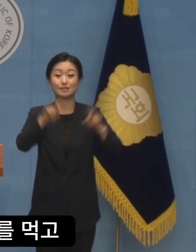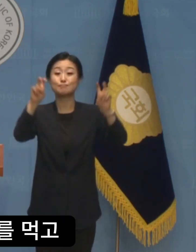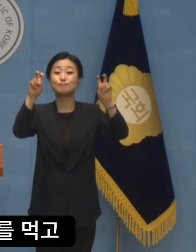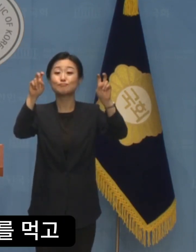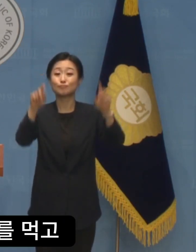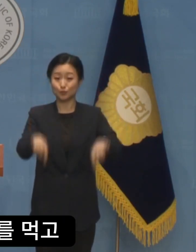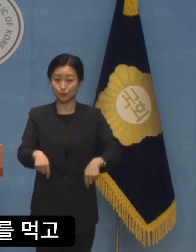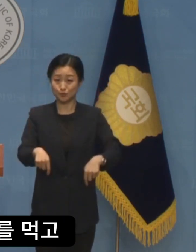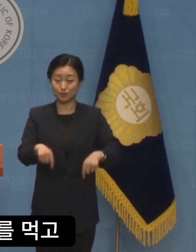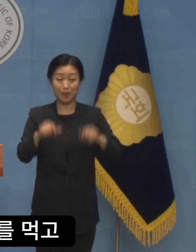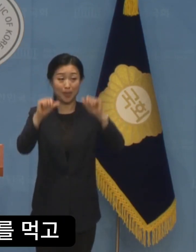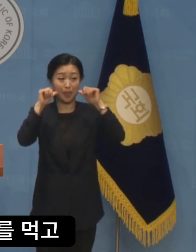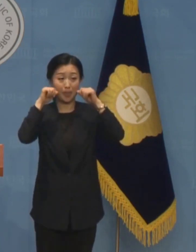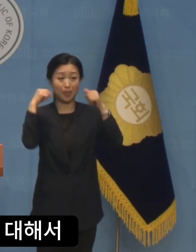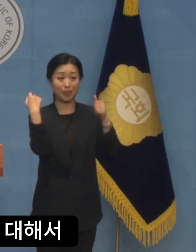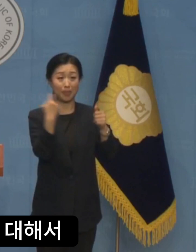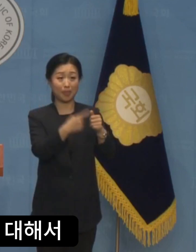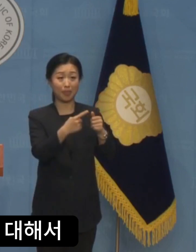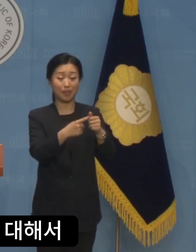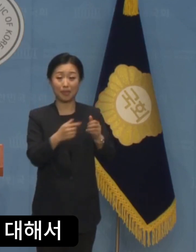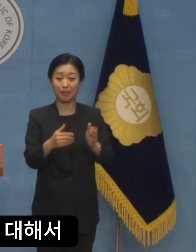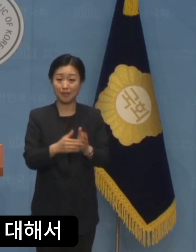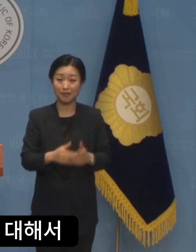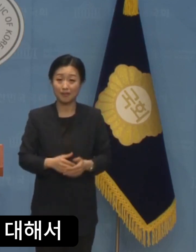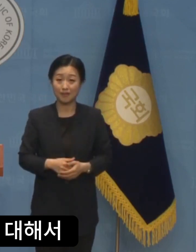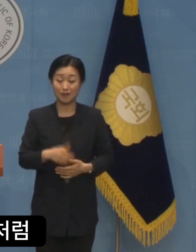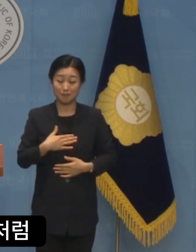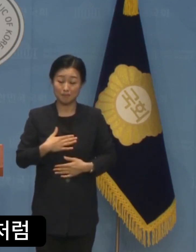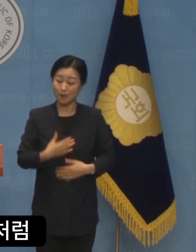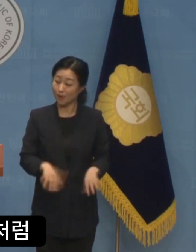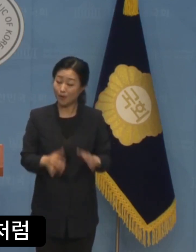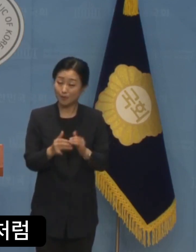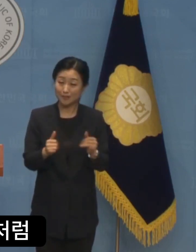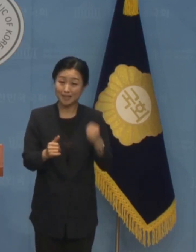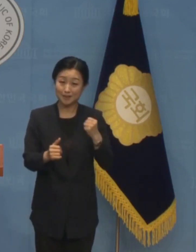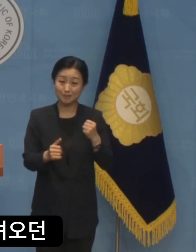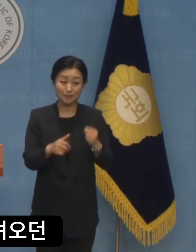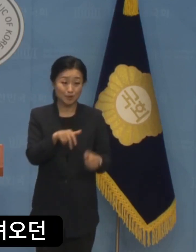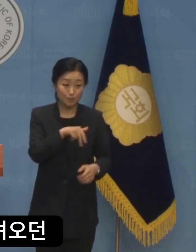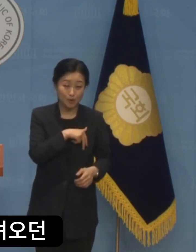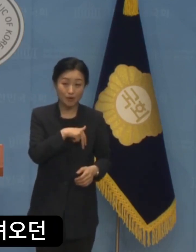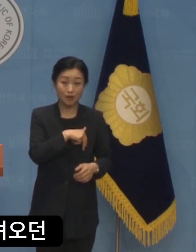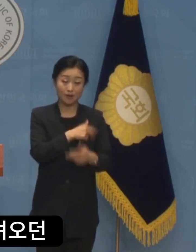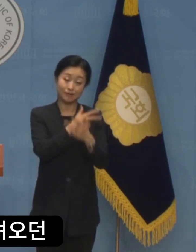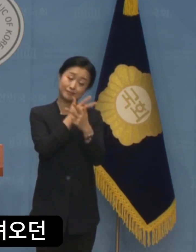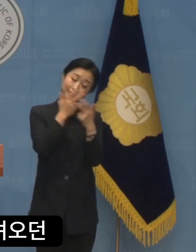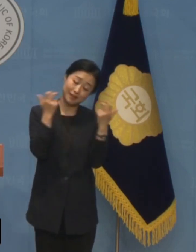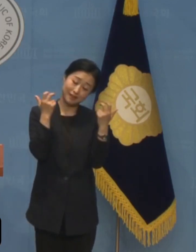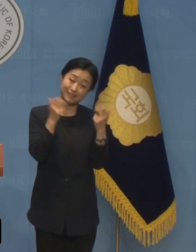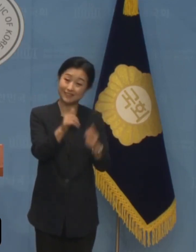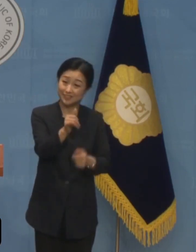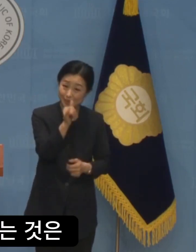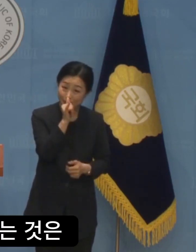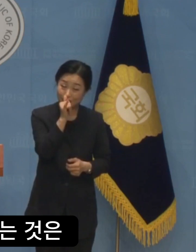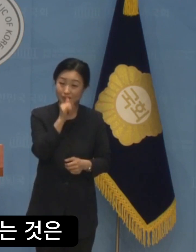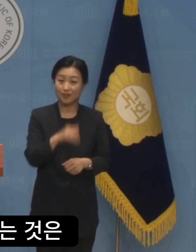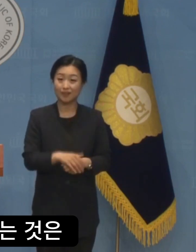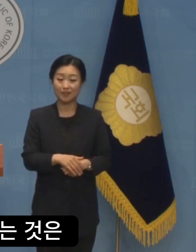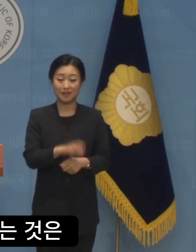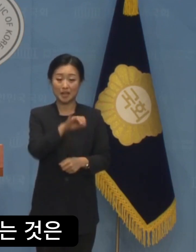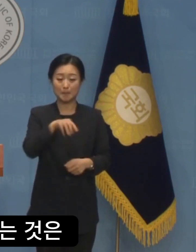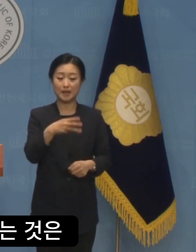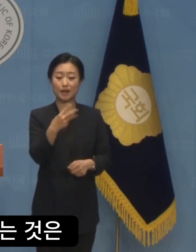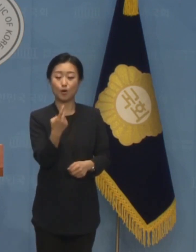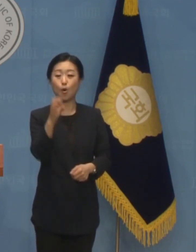하지만 우리가 달팽이를 먹고 원숭이 뇌를 먹는 것에 대해서 몰아하지 않는 것처럼 그들도 예전부터 내려오던 우리의 음식 문화에